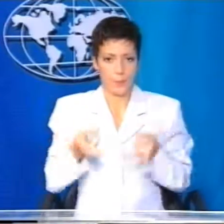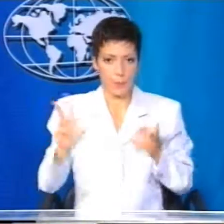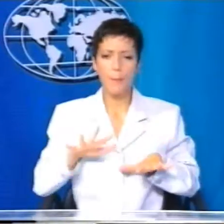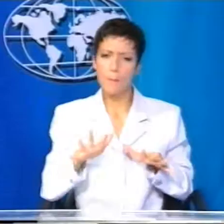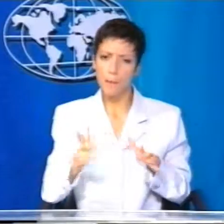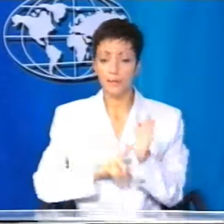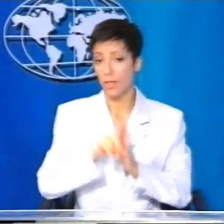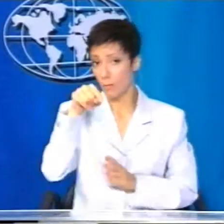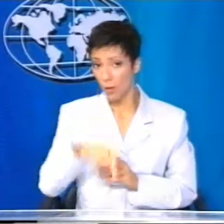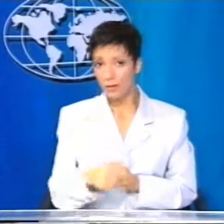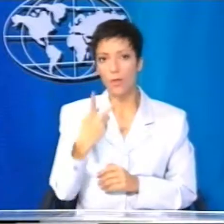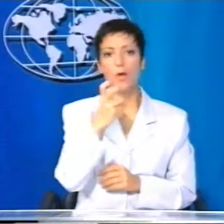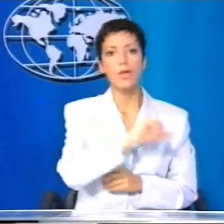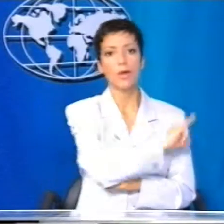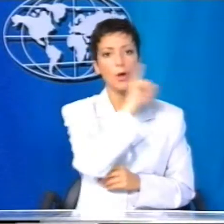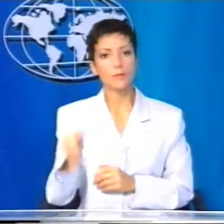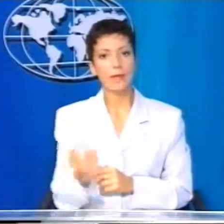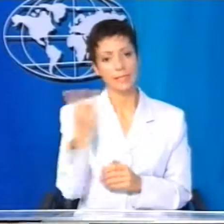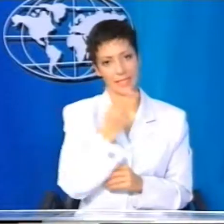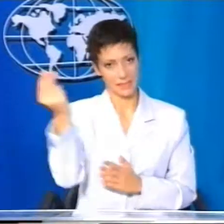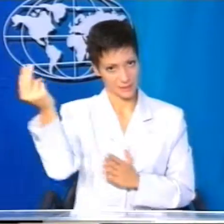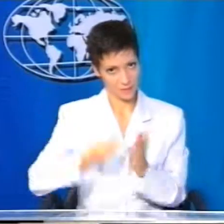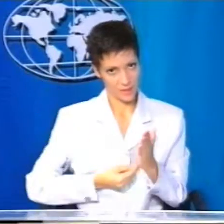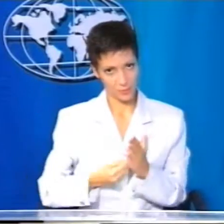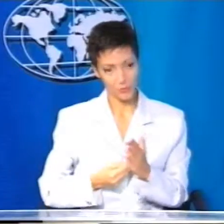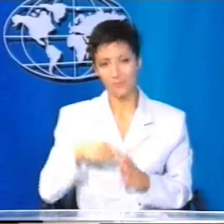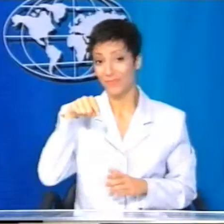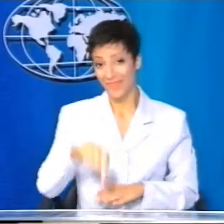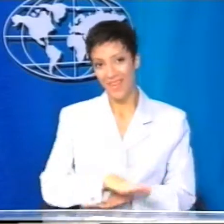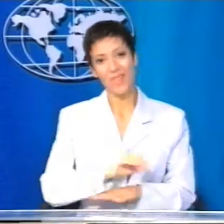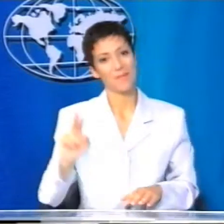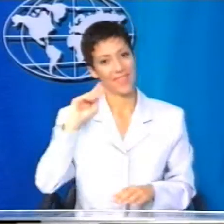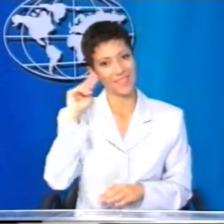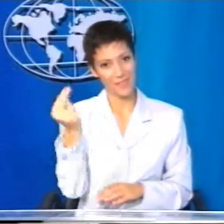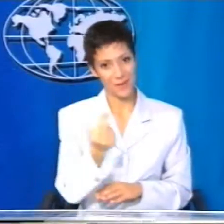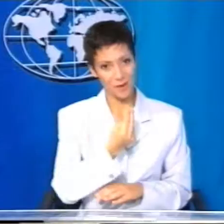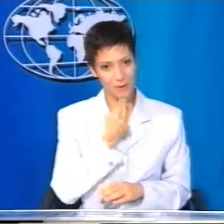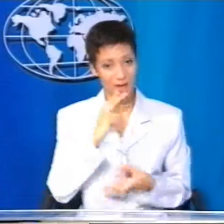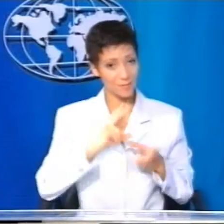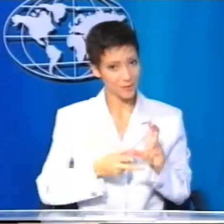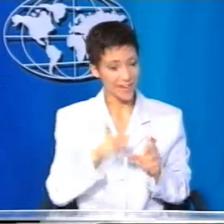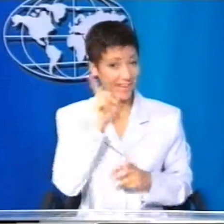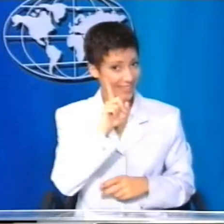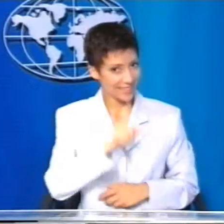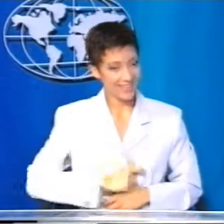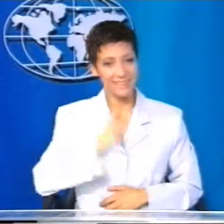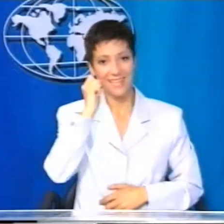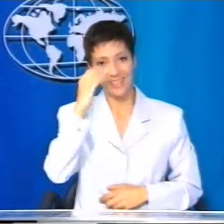κυμανθεί από 20 έως 33 βαθμούς Κελσίου. Εδώ τελείωσε το δελτίο κοφών από την τηλεόραση του Sky.